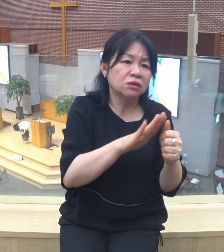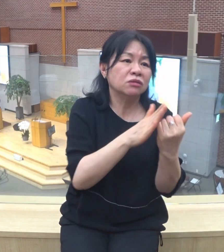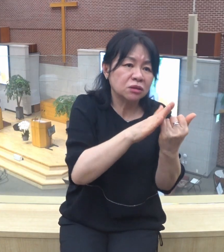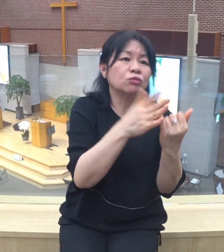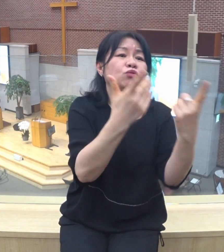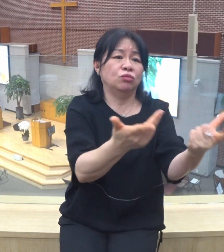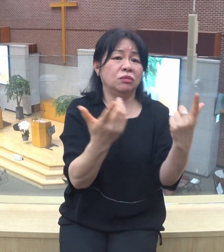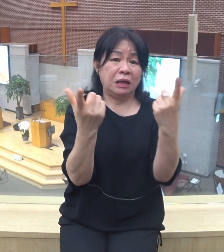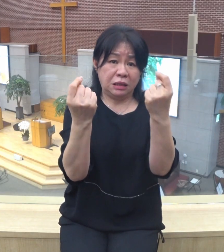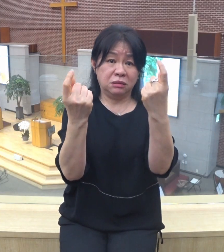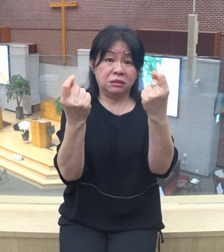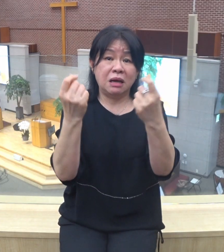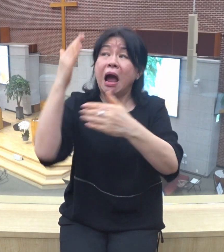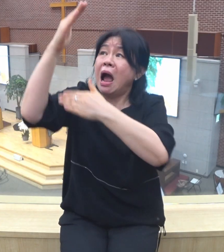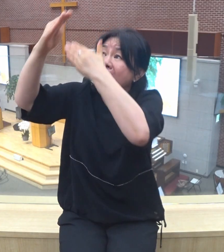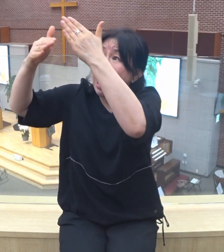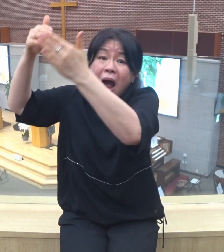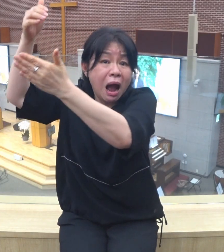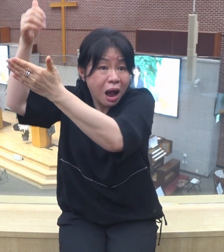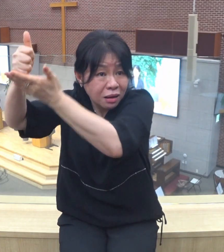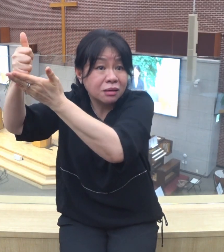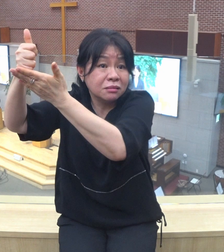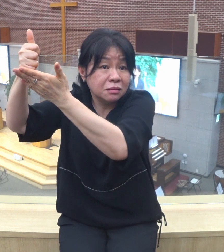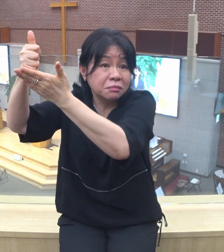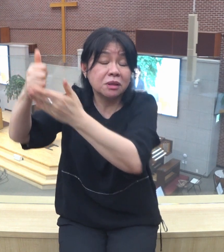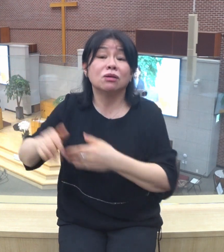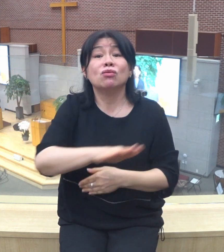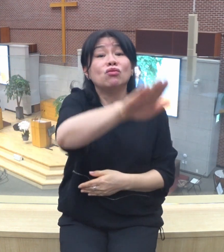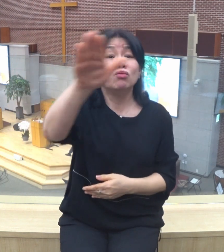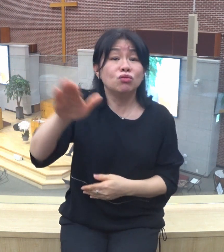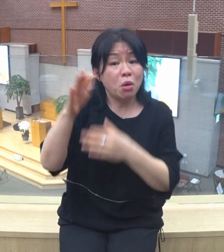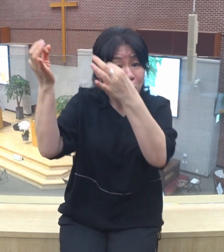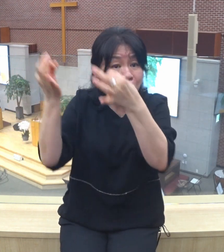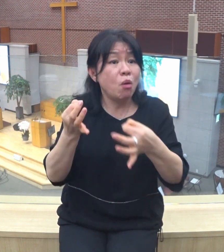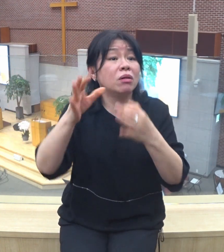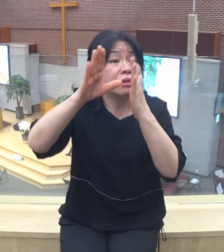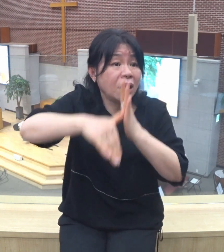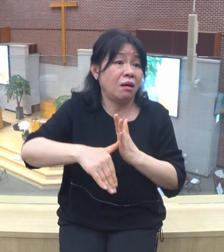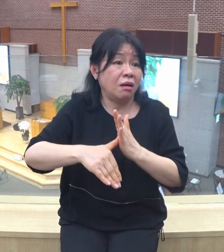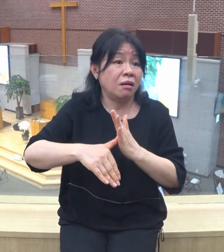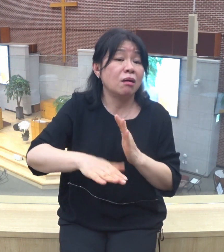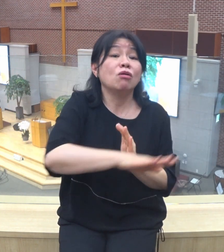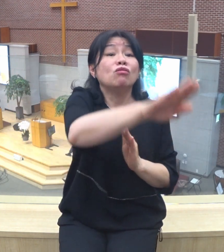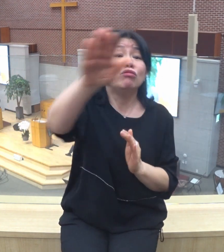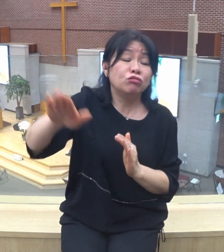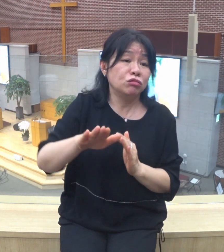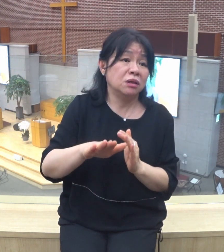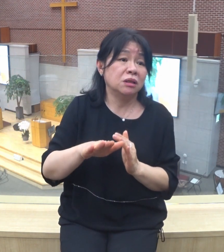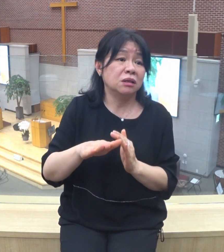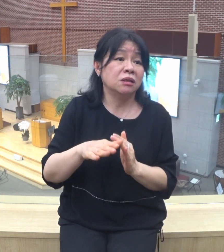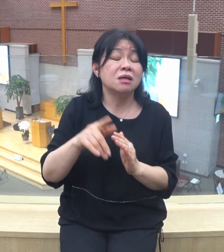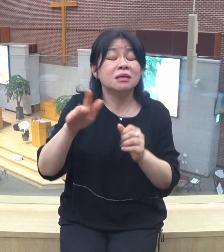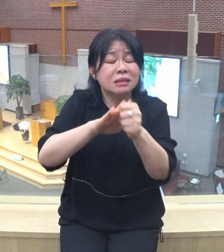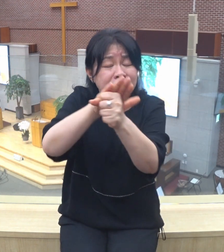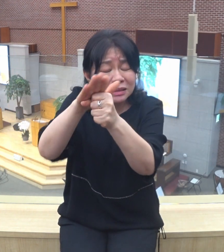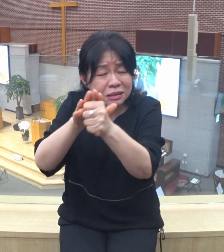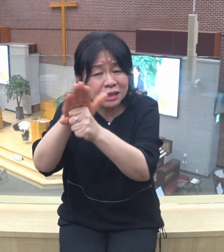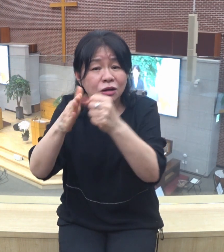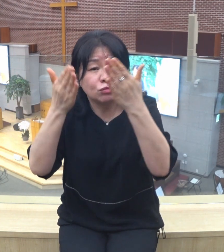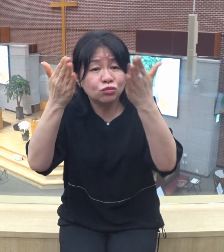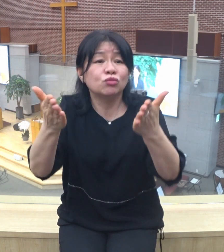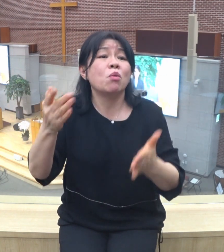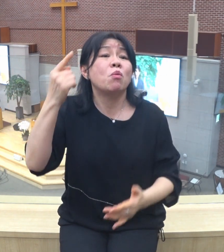대하시겠습니까? 우리의 창조주 하나님께서는 어떠한 대가도 지불하는